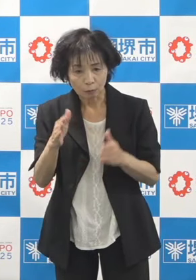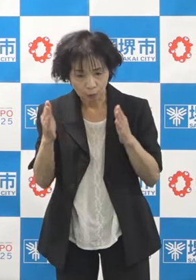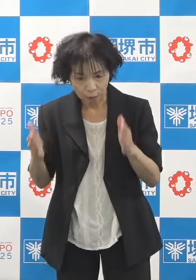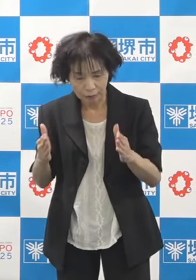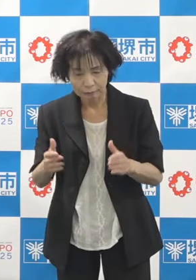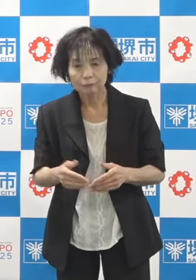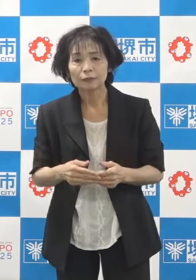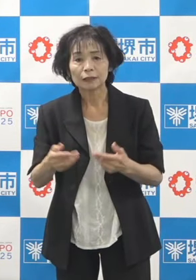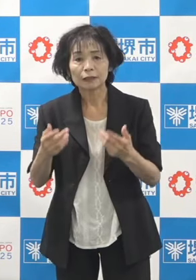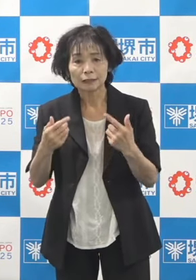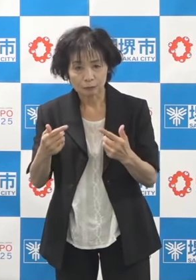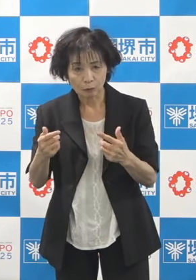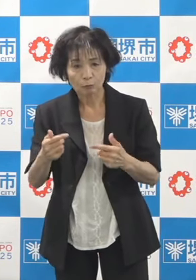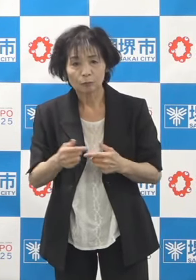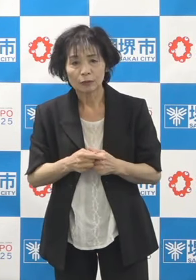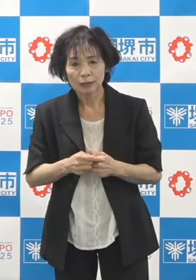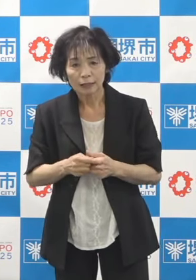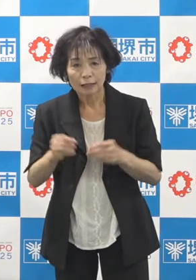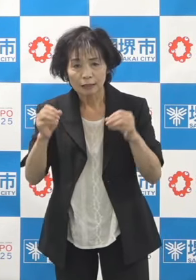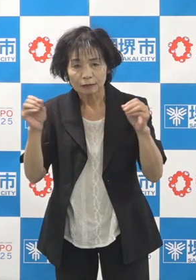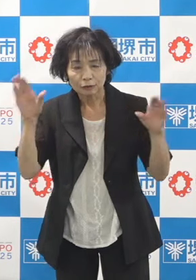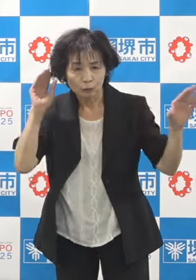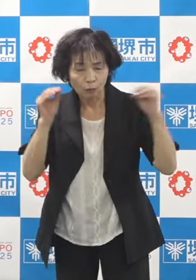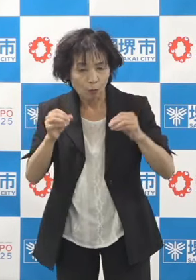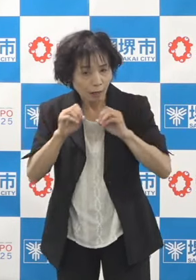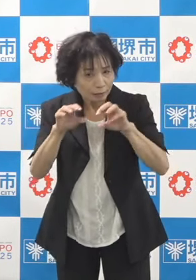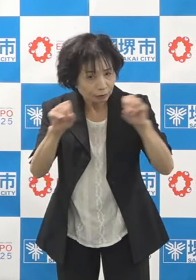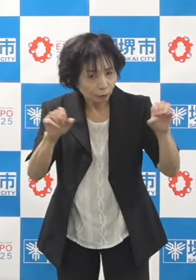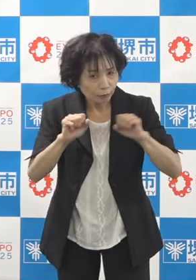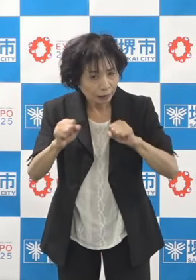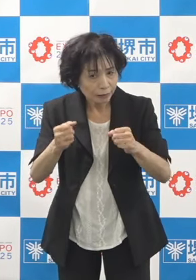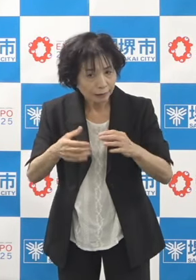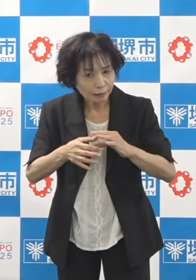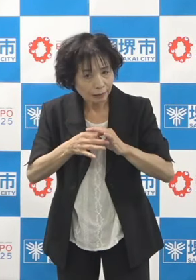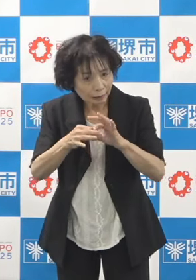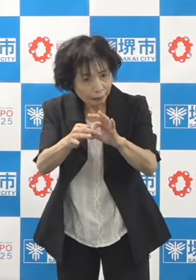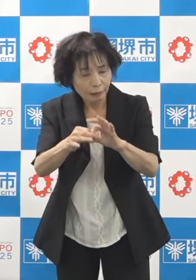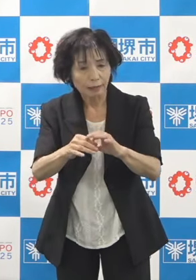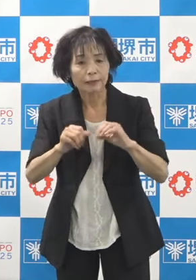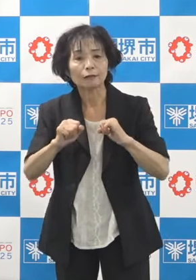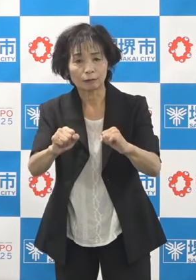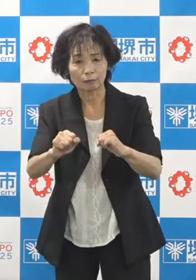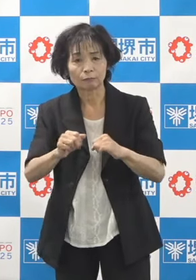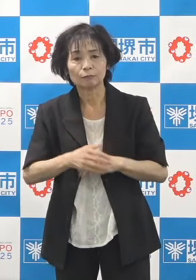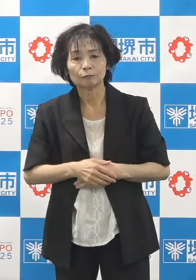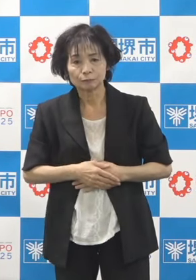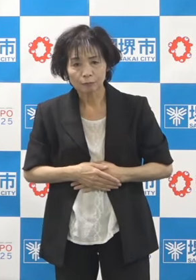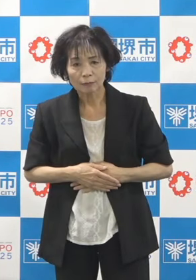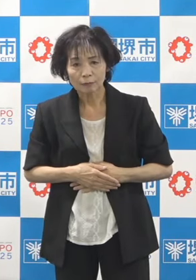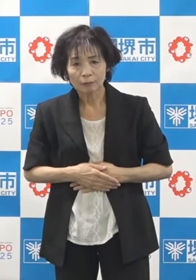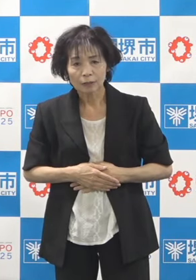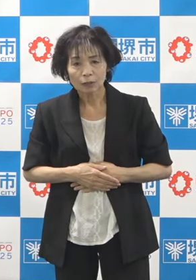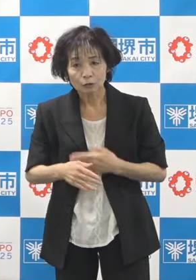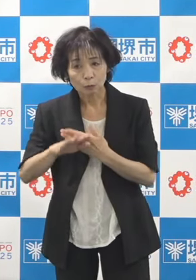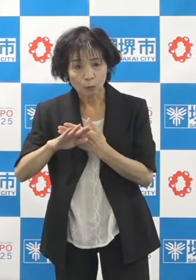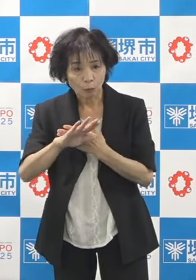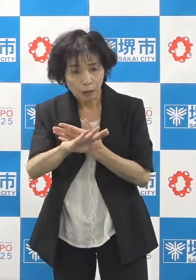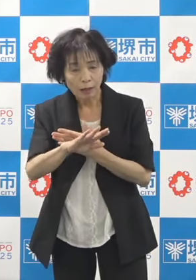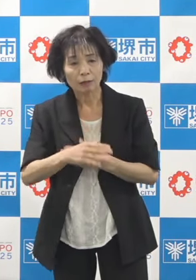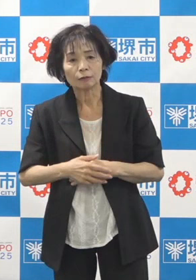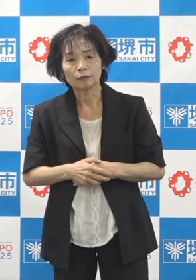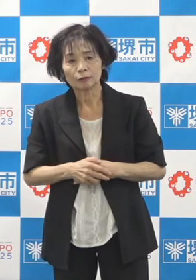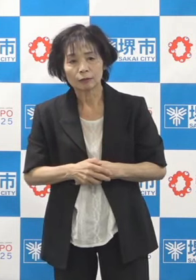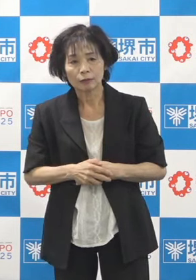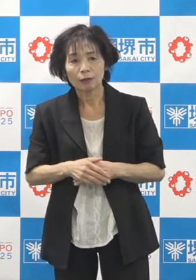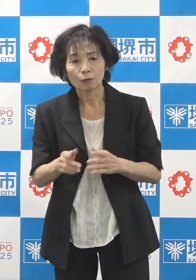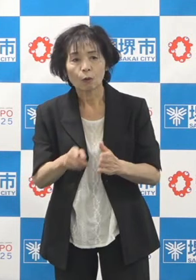連日情報発信をしながらですね行ってまいりました。一方で今回